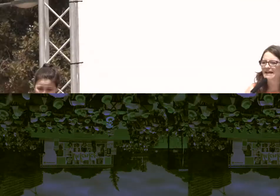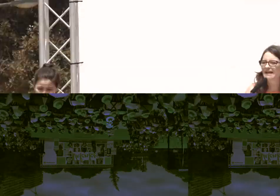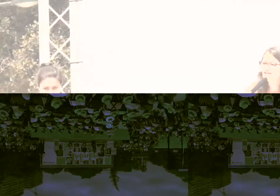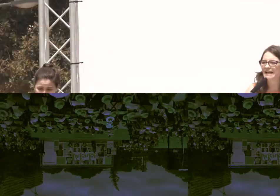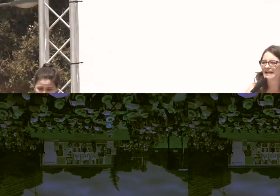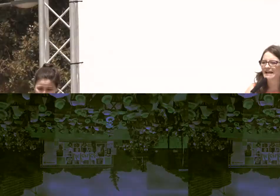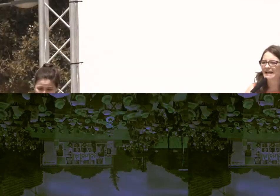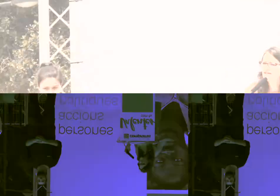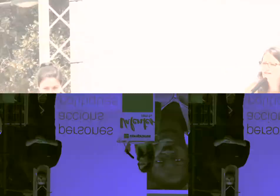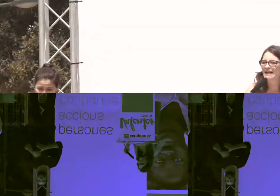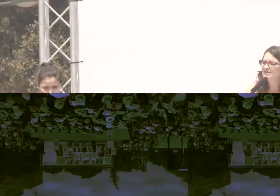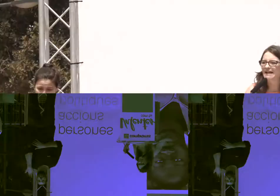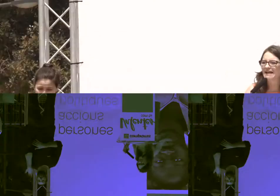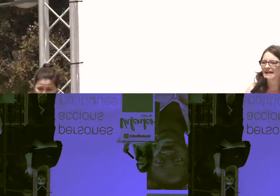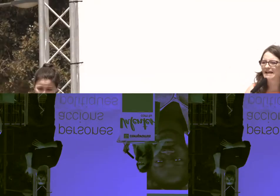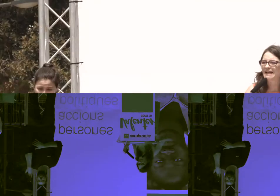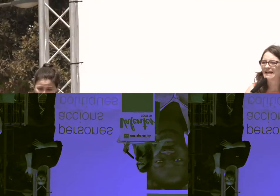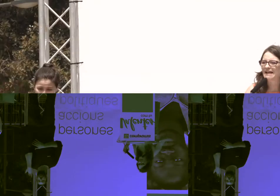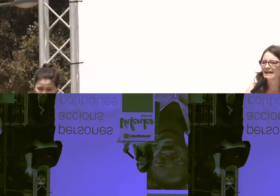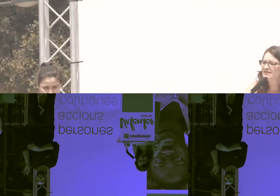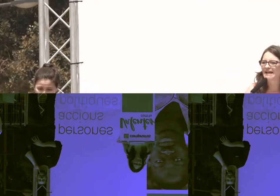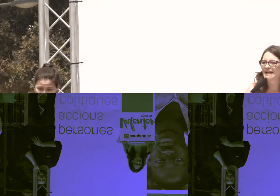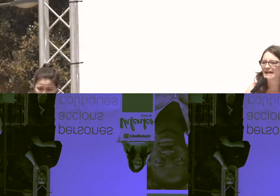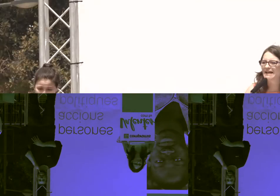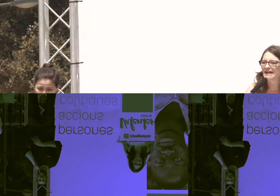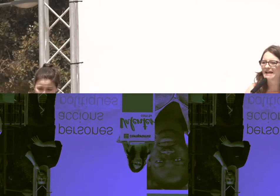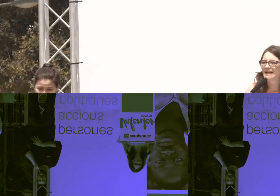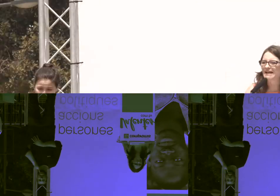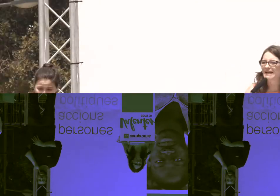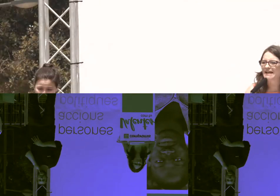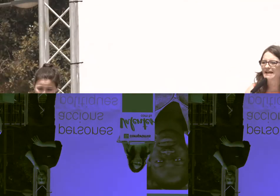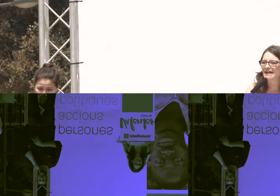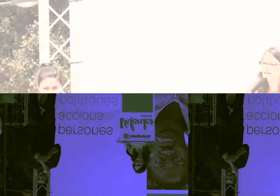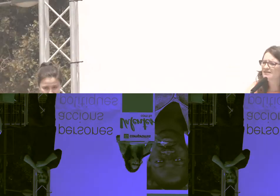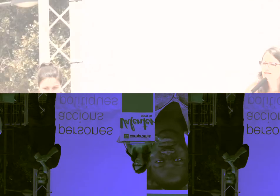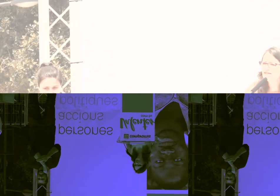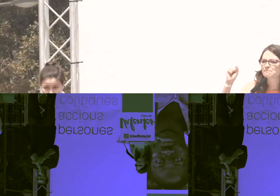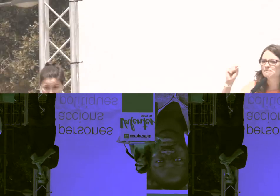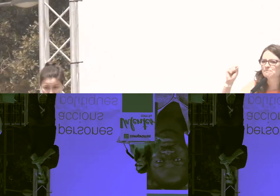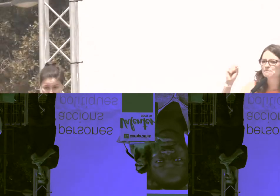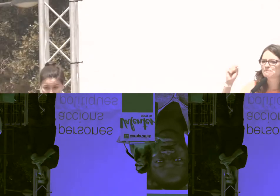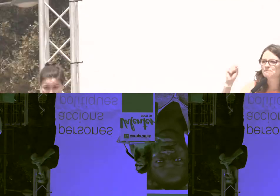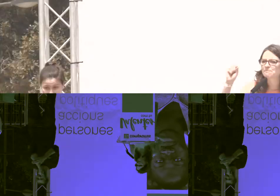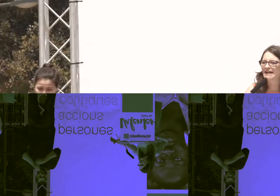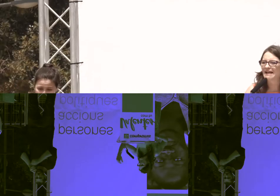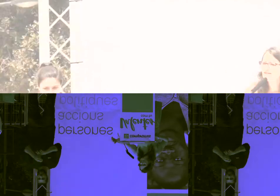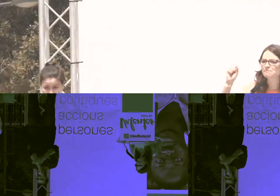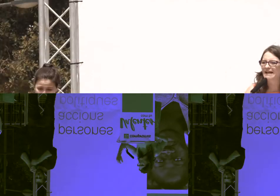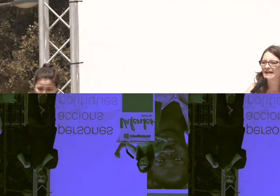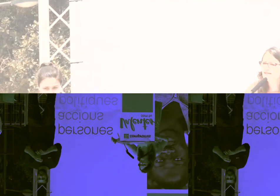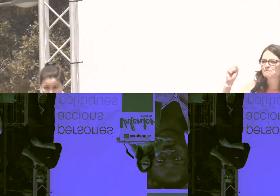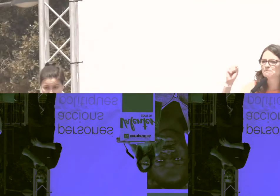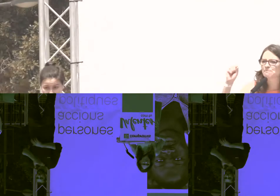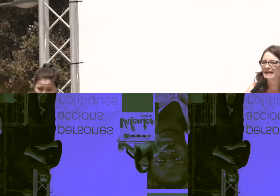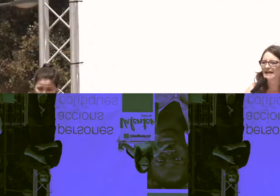En 2015, la corrupció s'havia instal·lat en totes les institucions del nostre país, Generalitat, ajuntaments,